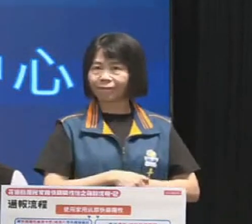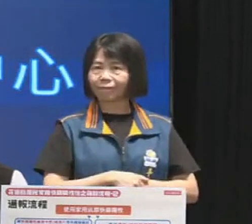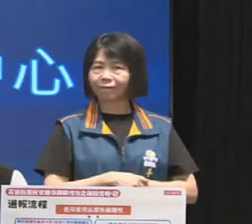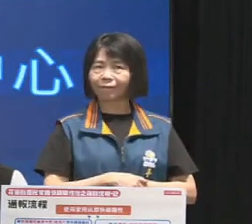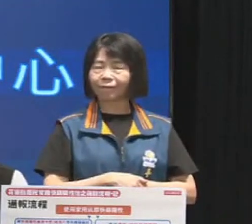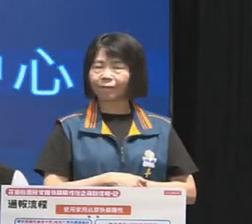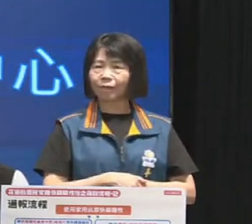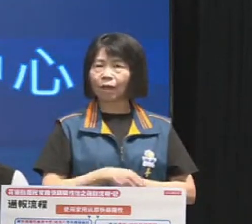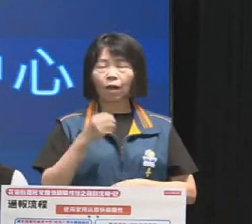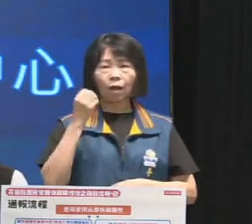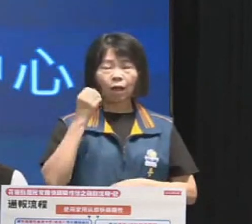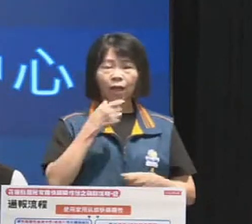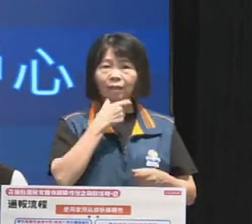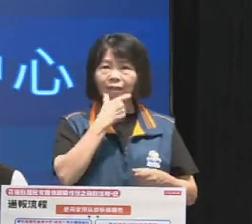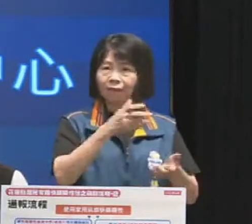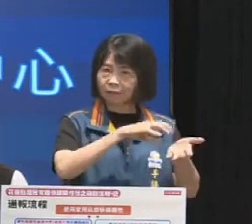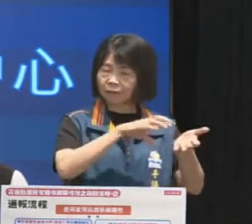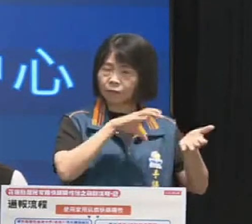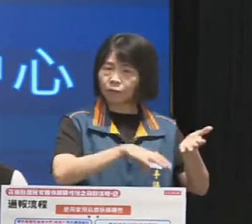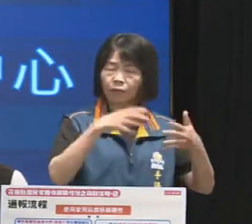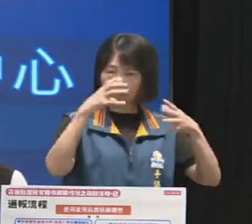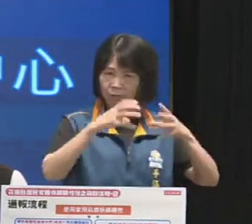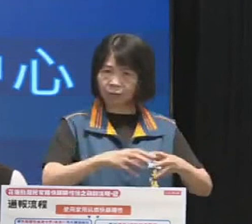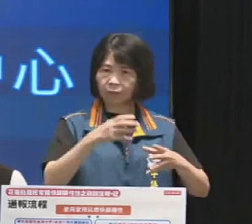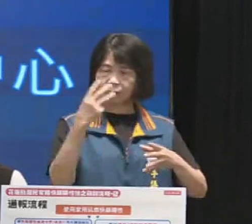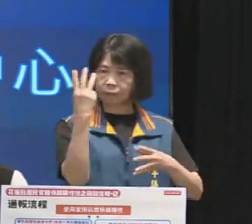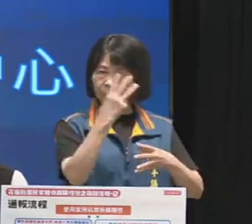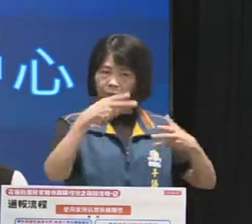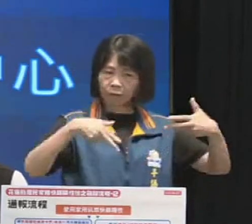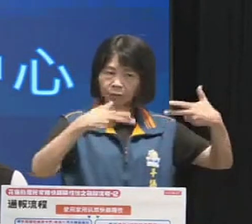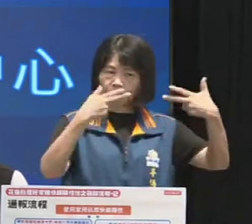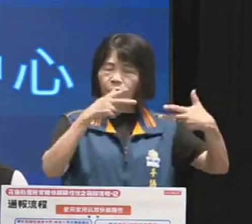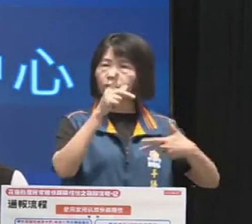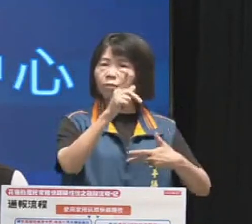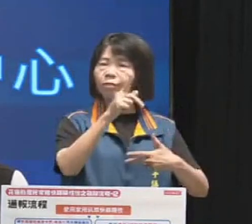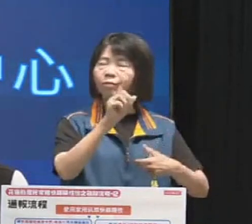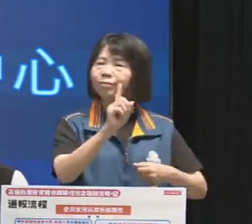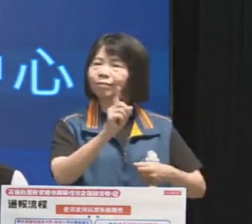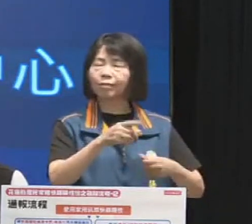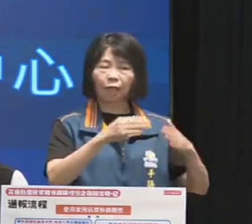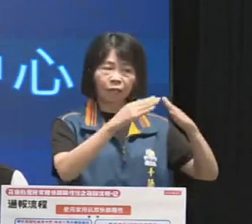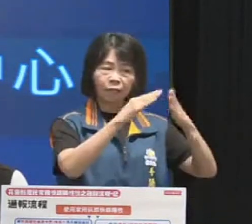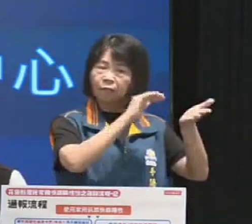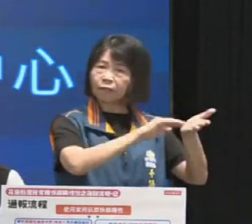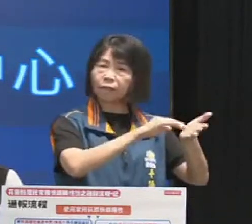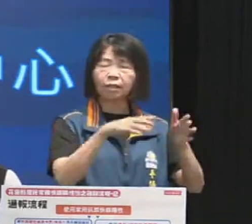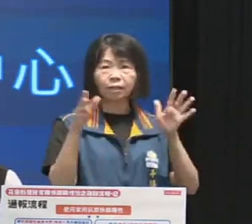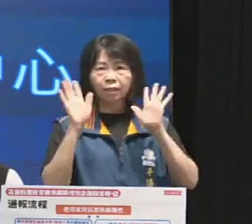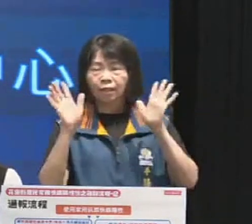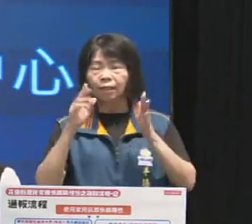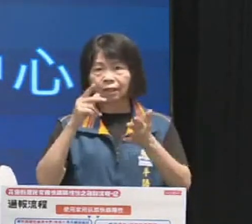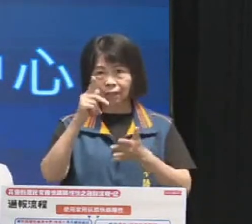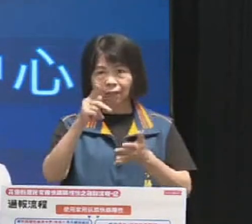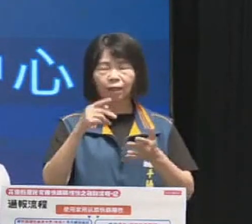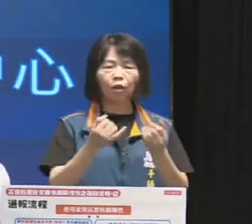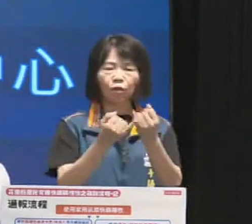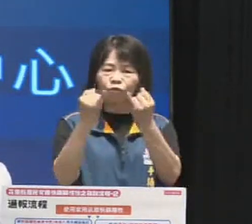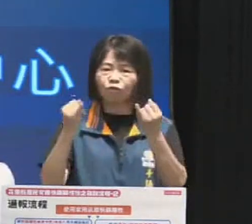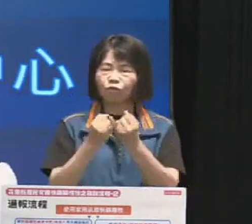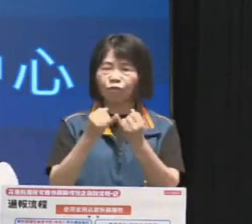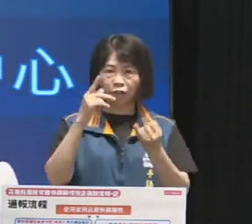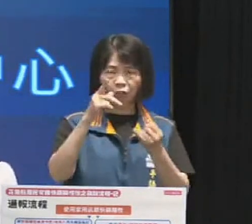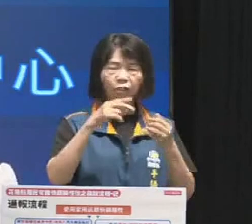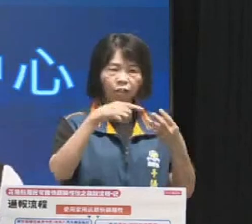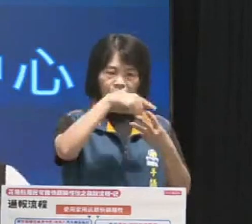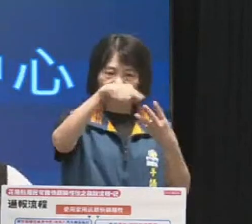3个视讯诊查的科别，包括加医科、小儿科还有妇产科哈。除了医院端之外，